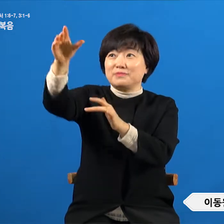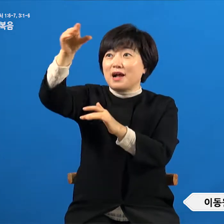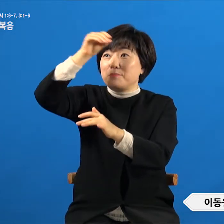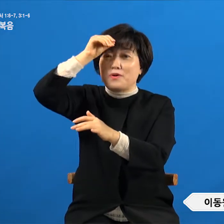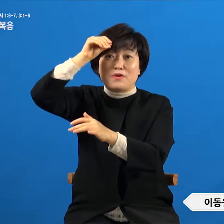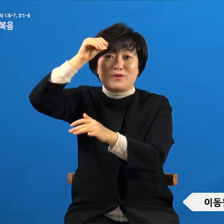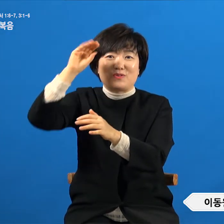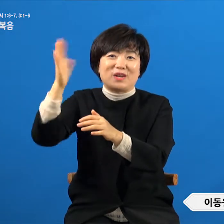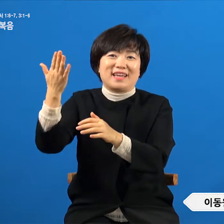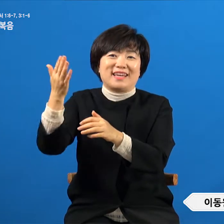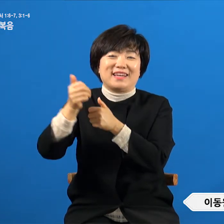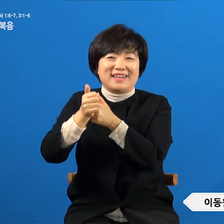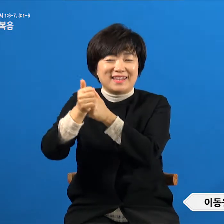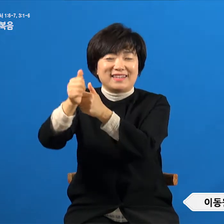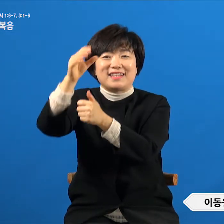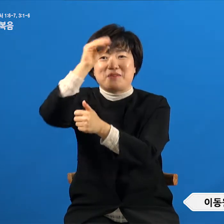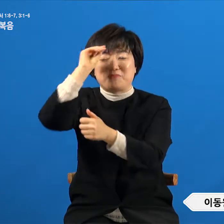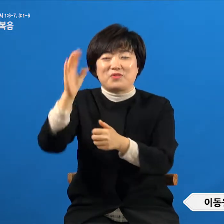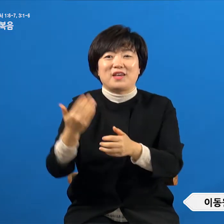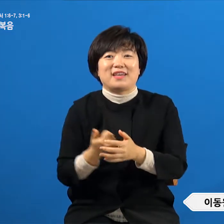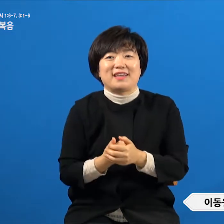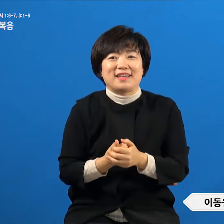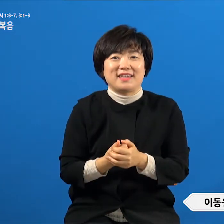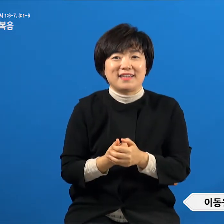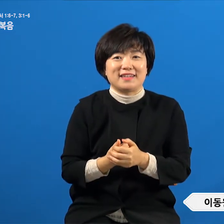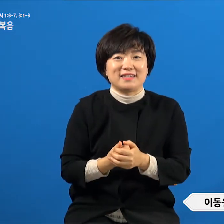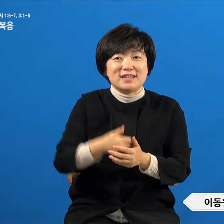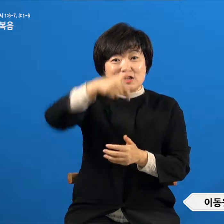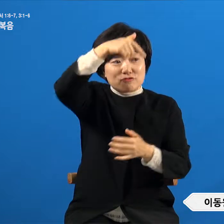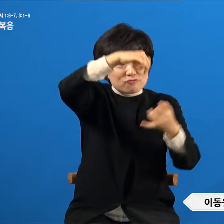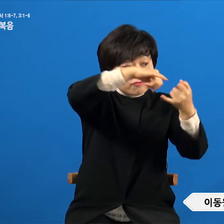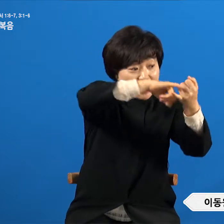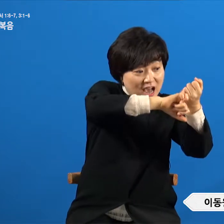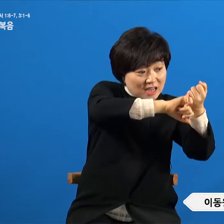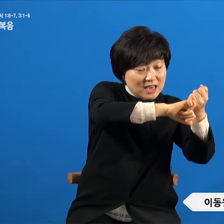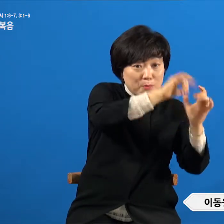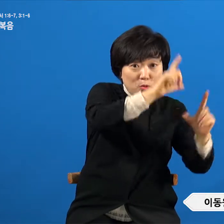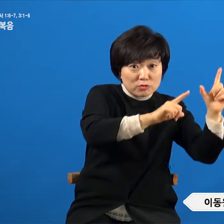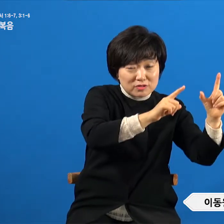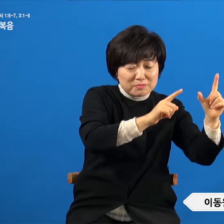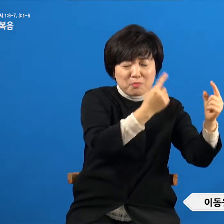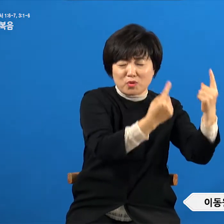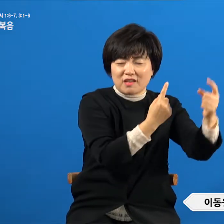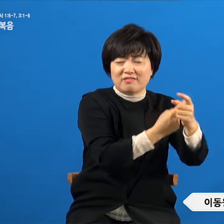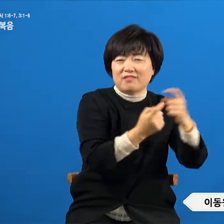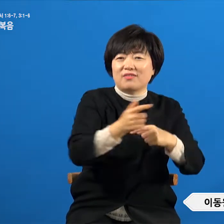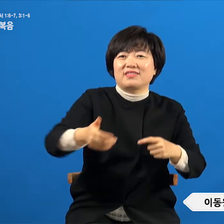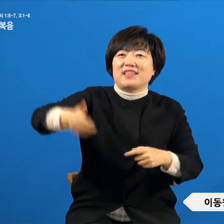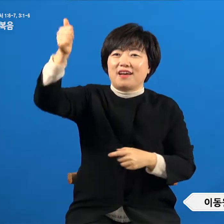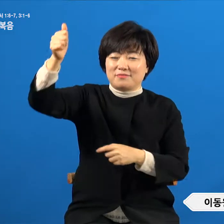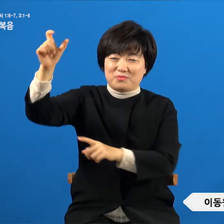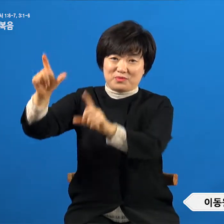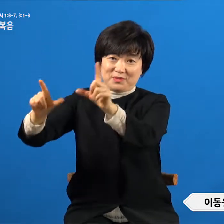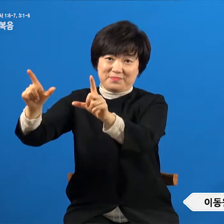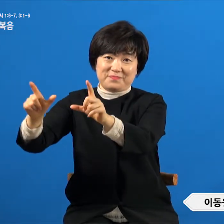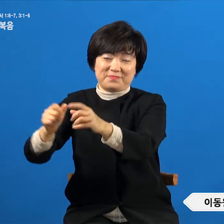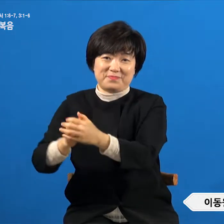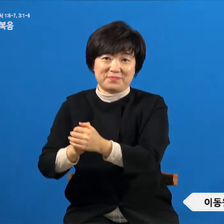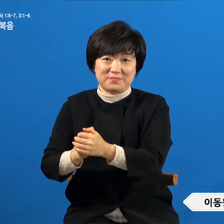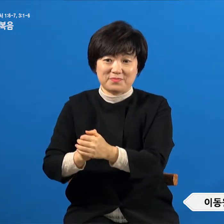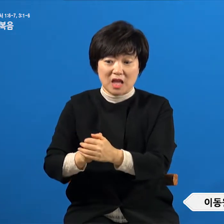뭐가 더 필요하겠어요? 그것은 구약의 율법의 수준을 능가하는 삶의 모습인 것입니다. 물론 이런